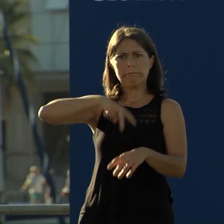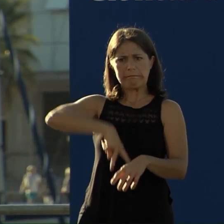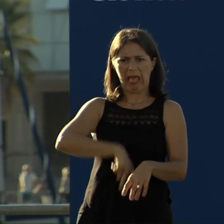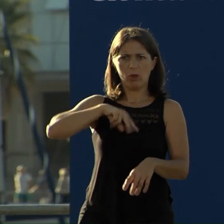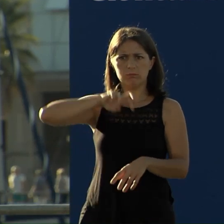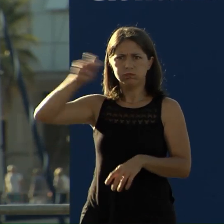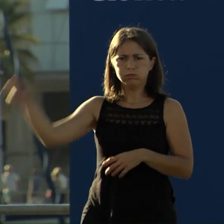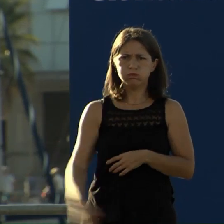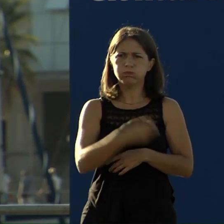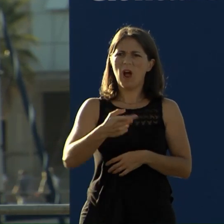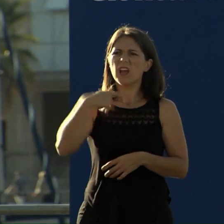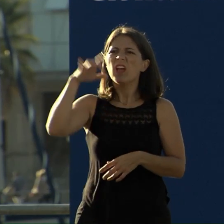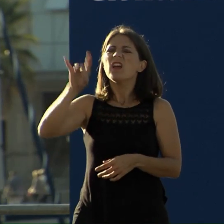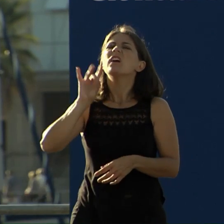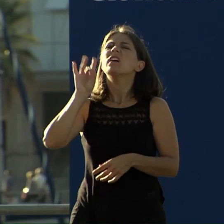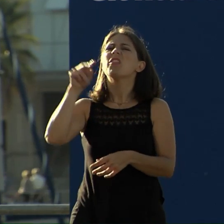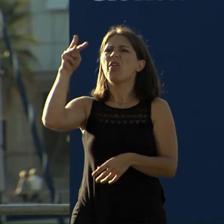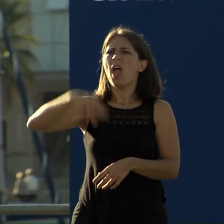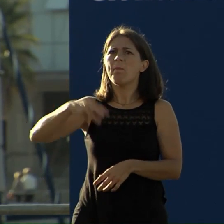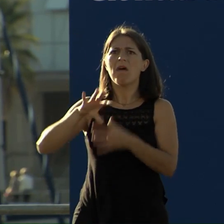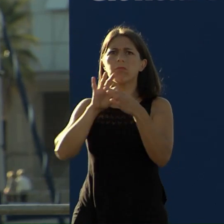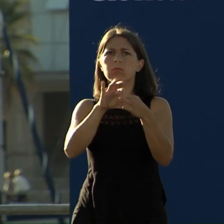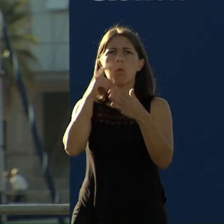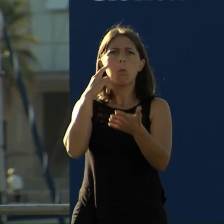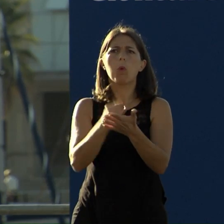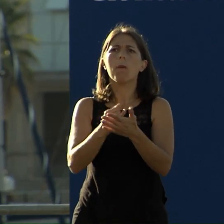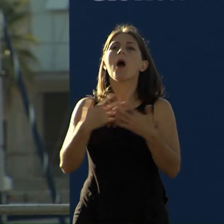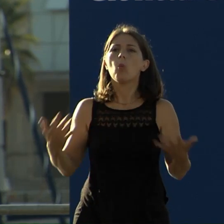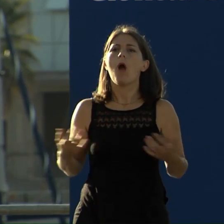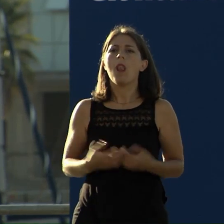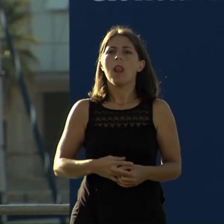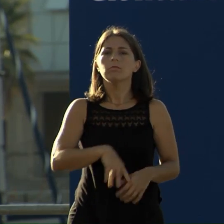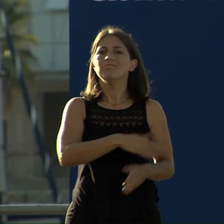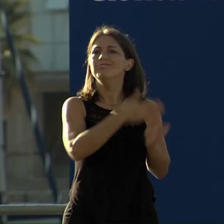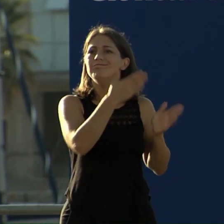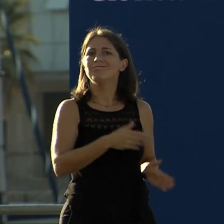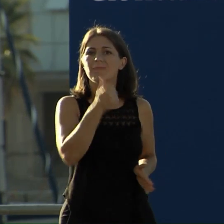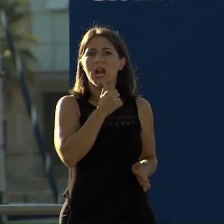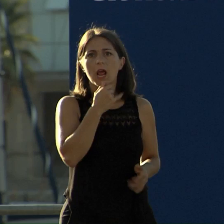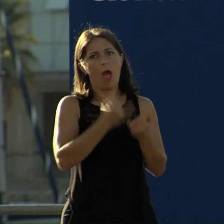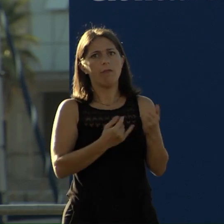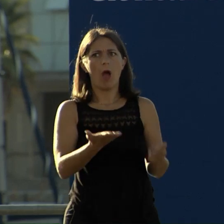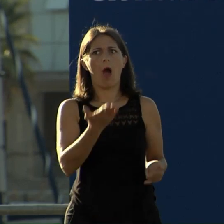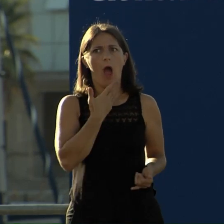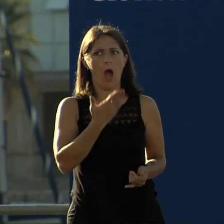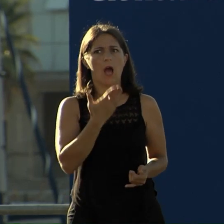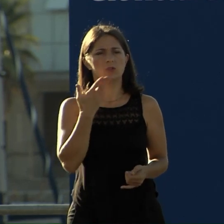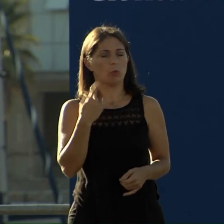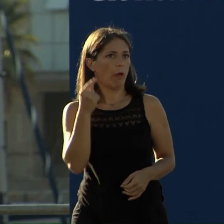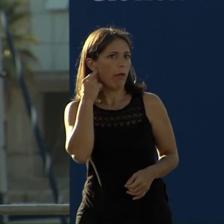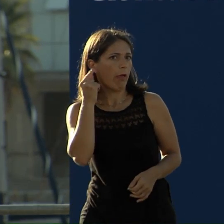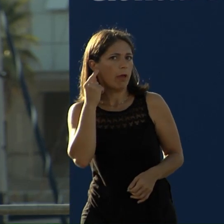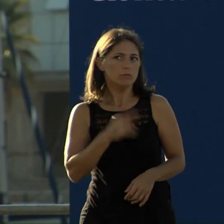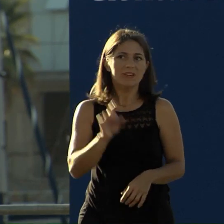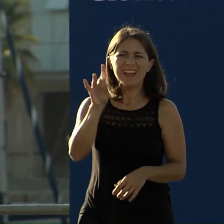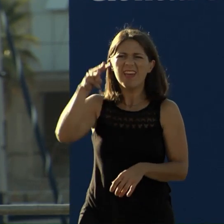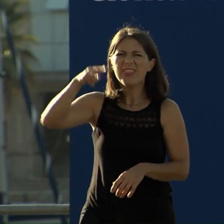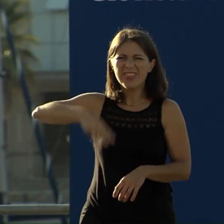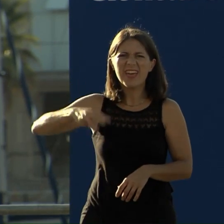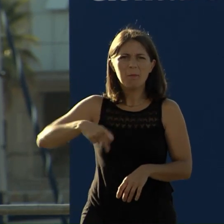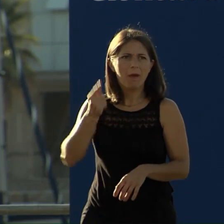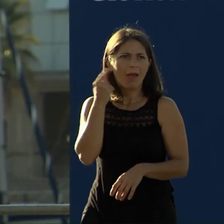de que el 15M está vinculado a esas tradiciones? Que José Manuel Veiras, que ya tenía unos cuantos años, sonaba a 15M.